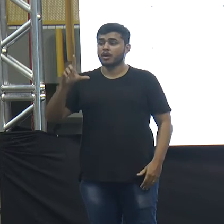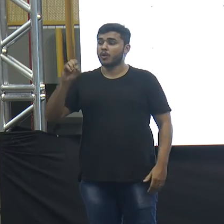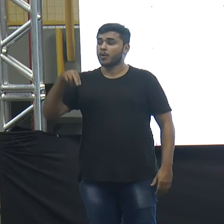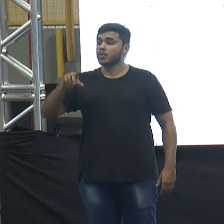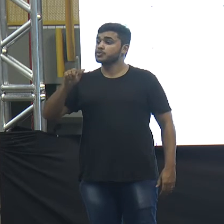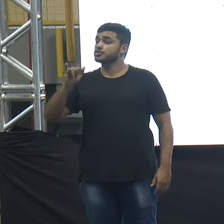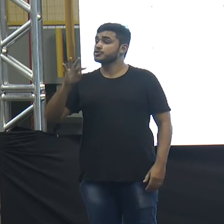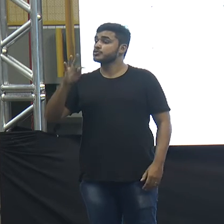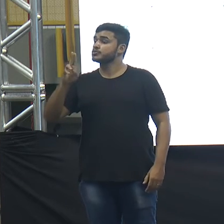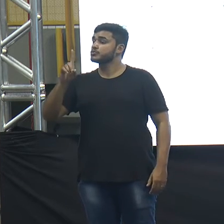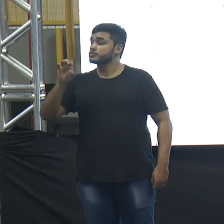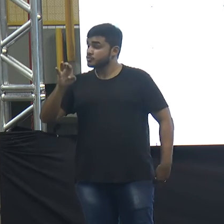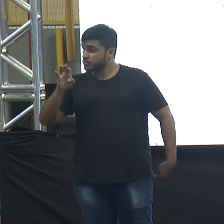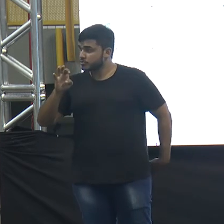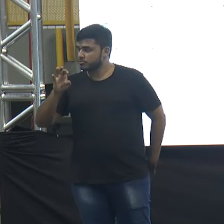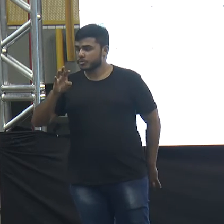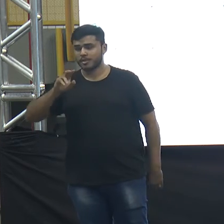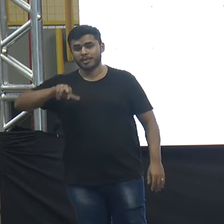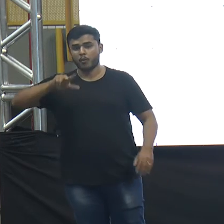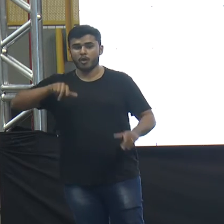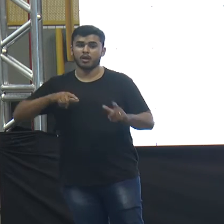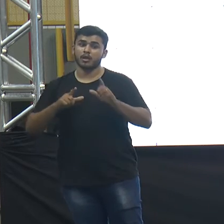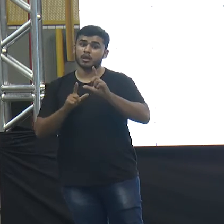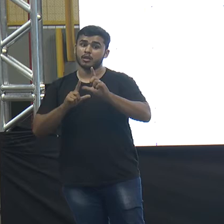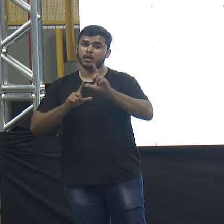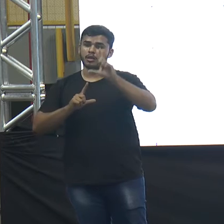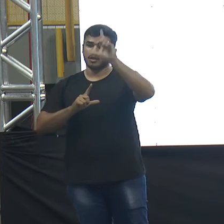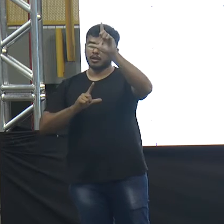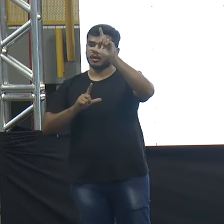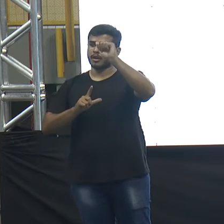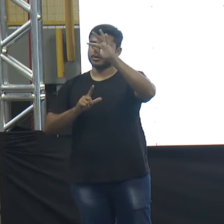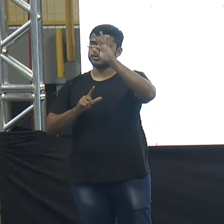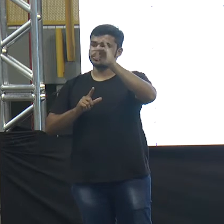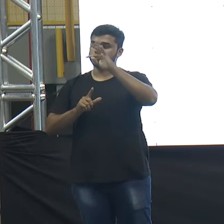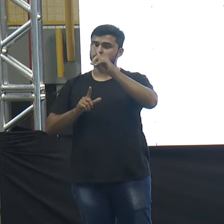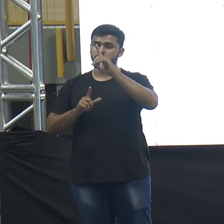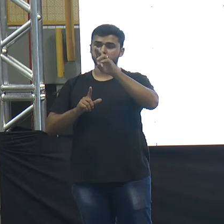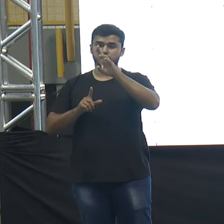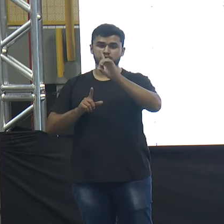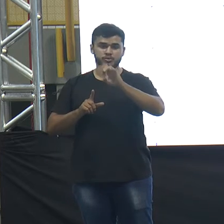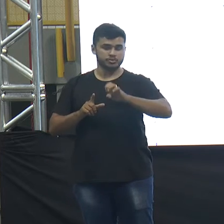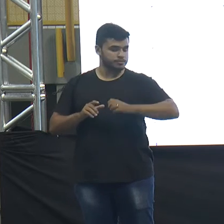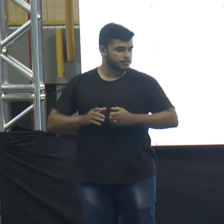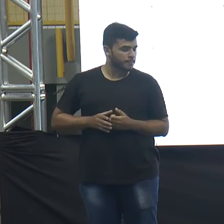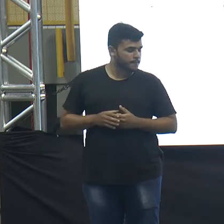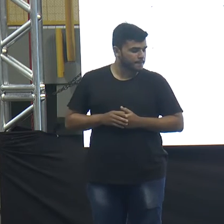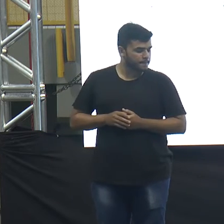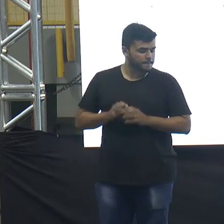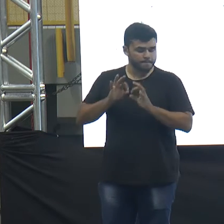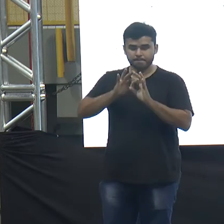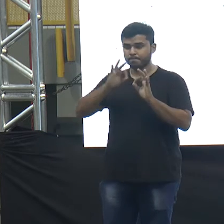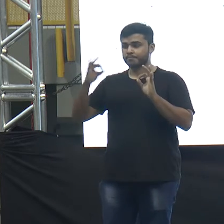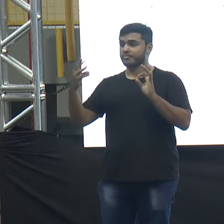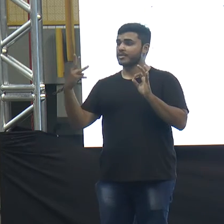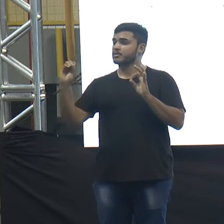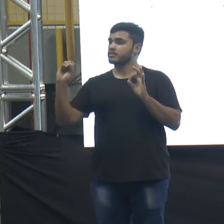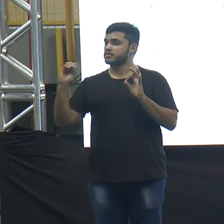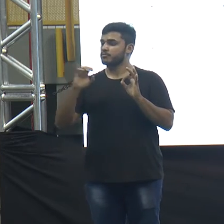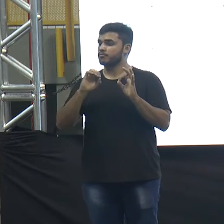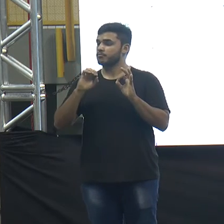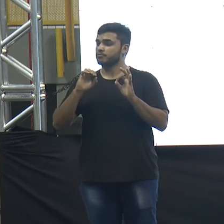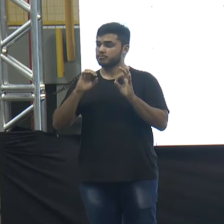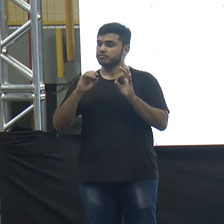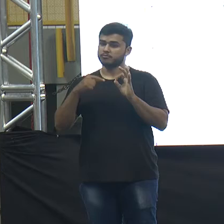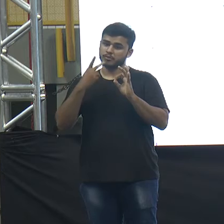longitude. Esquece latitude. Ok? Ponto B, 30 graus oeste.